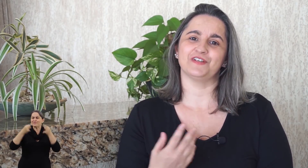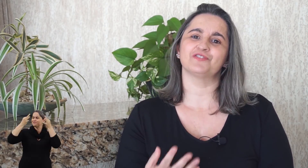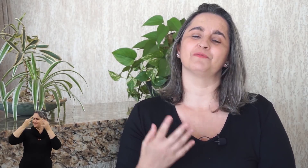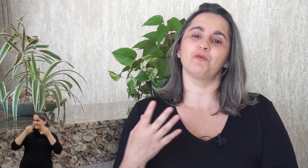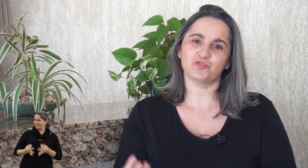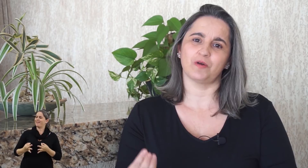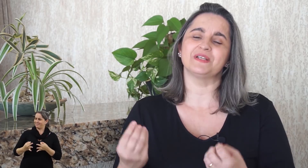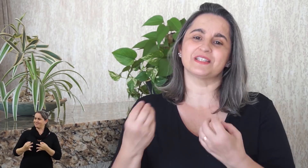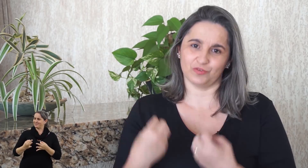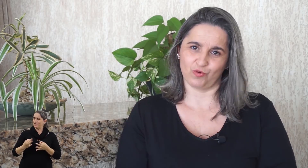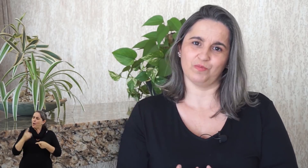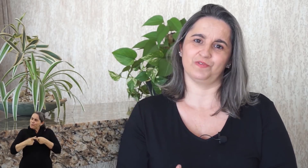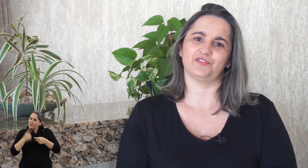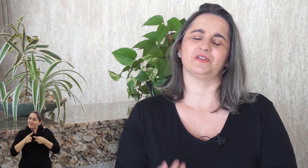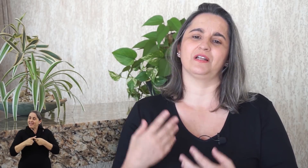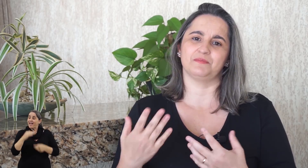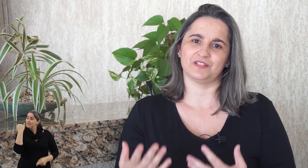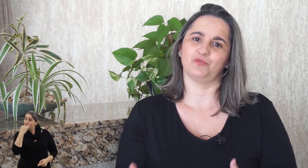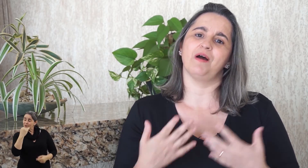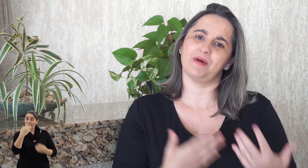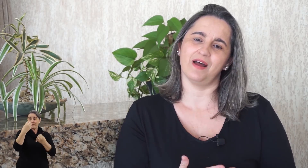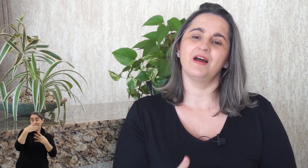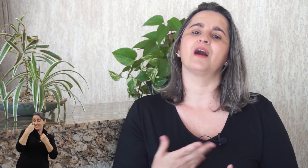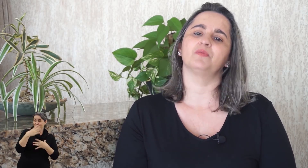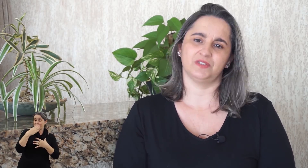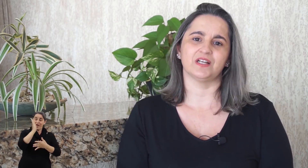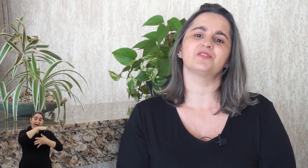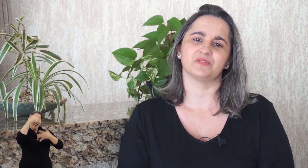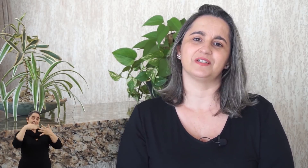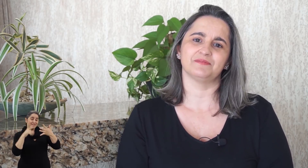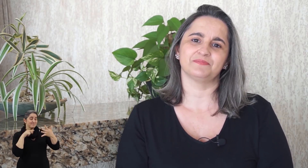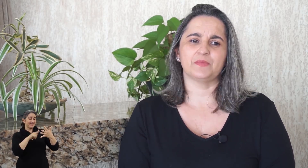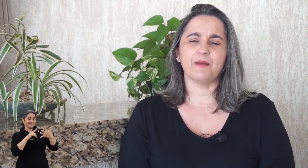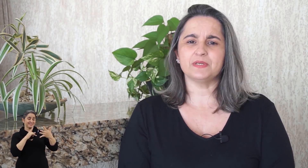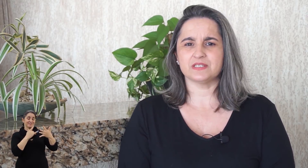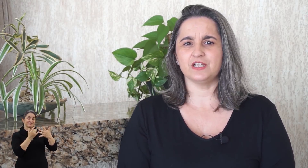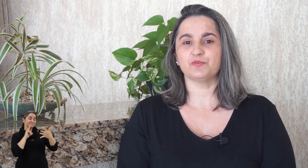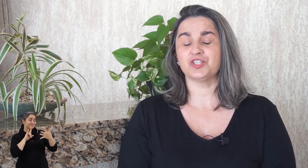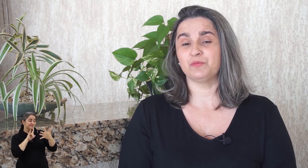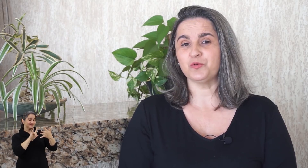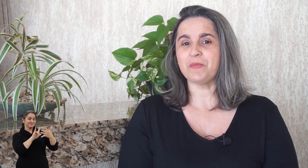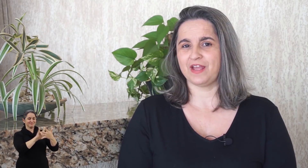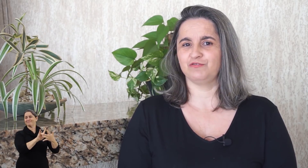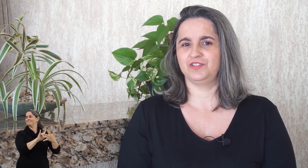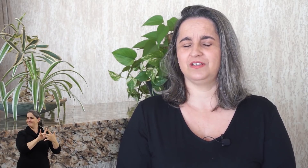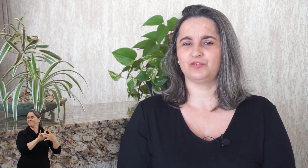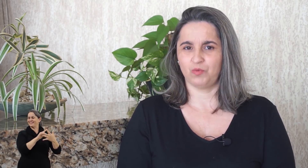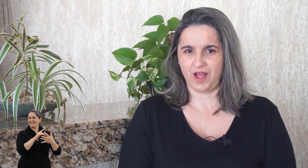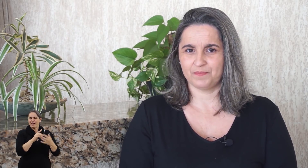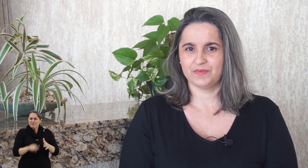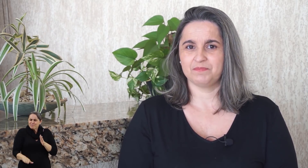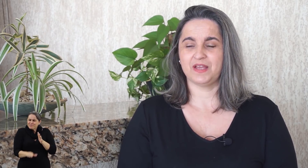Ela não só me ensinou como professora, ela me ensinou a amar a comunidade surda. A princípio eu tinha muito medo